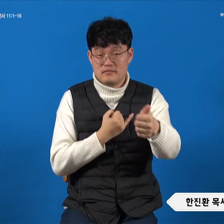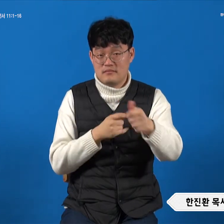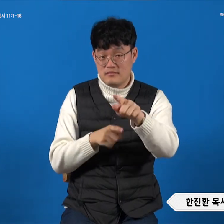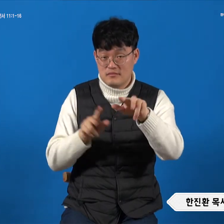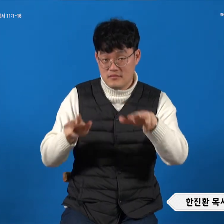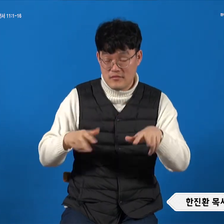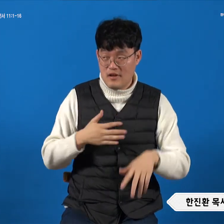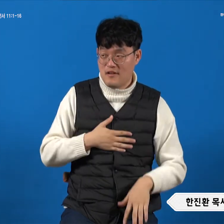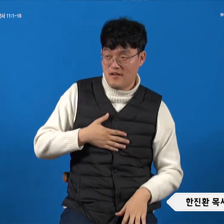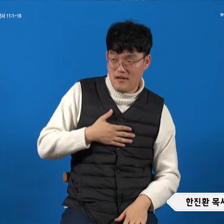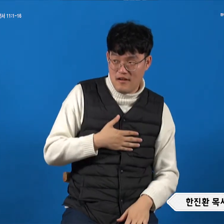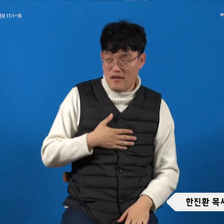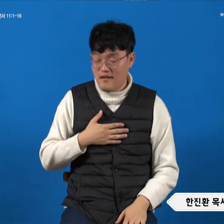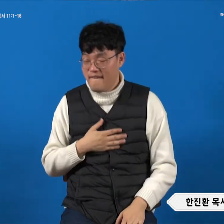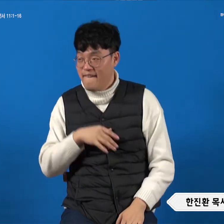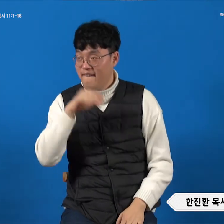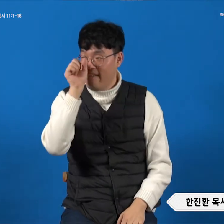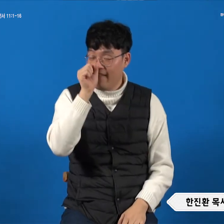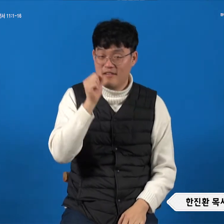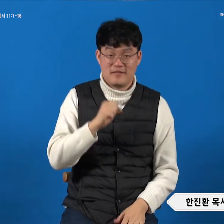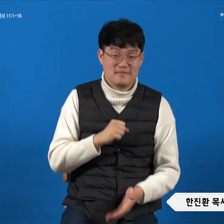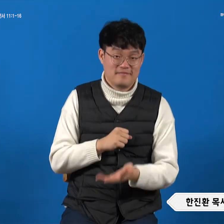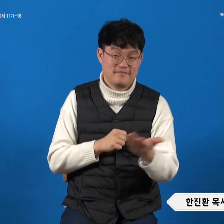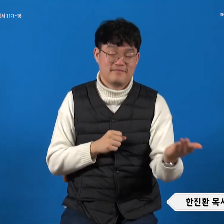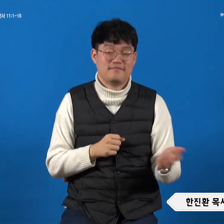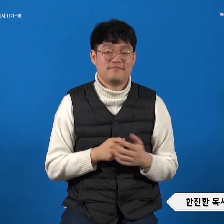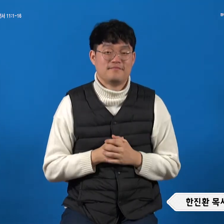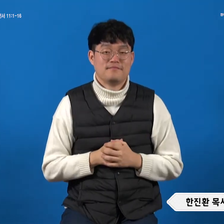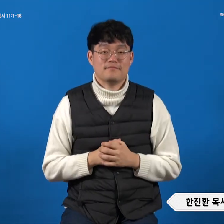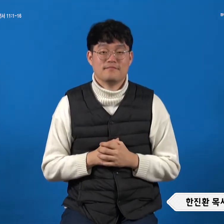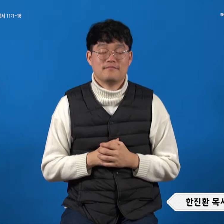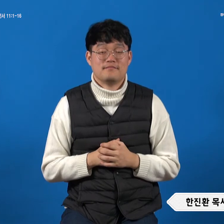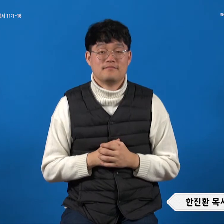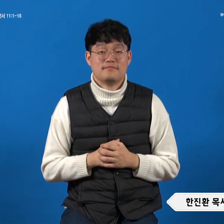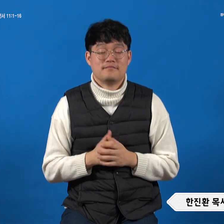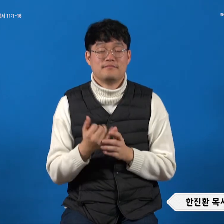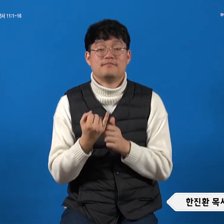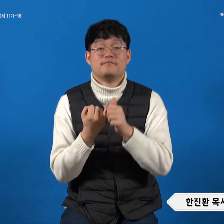여기 남편들 지금 막 기분이 그냥 최고조로.